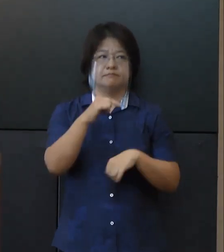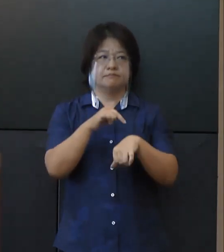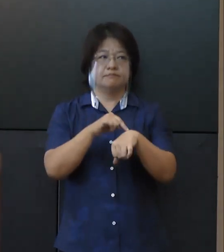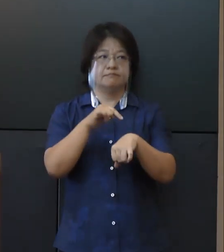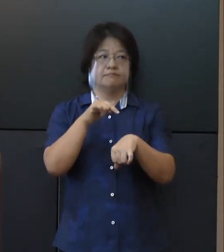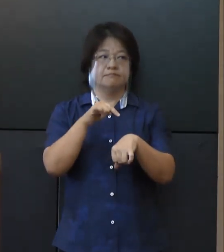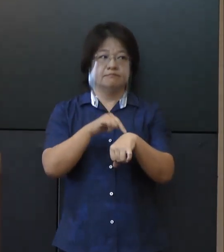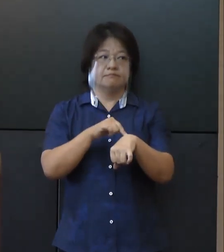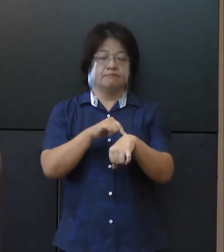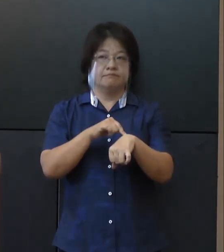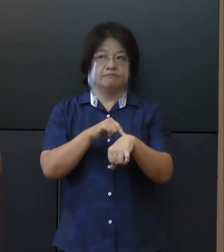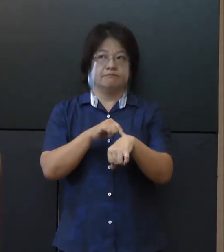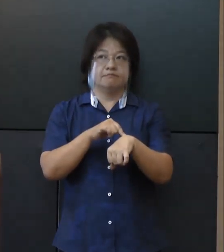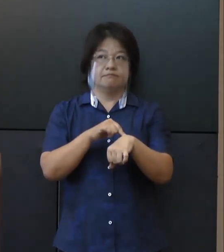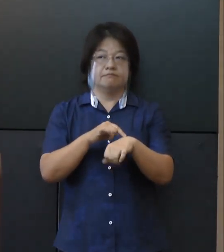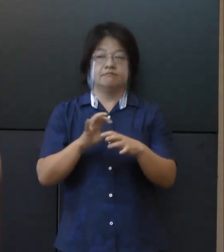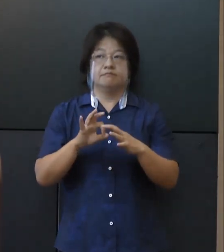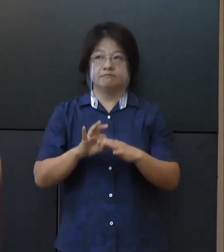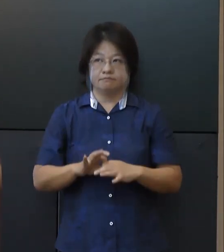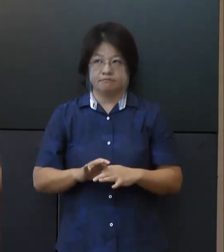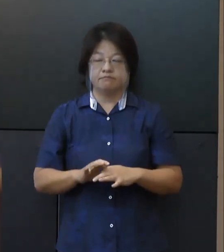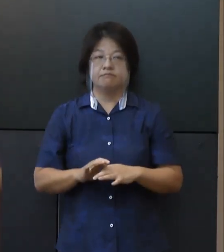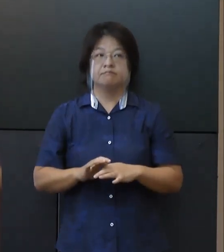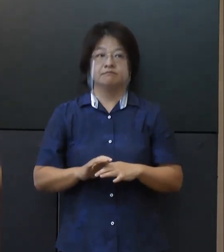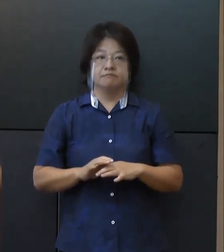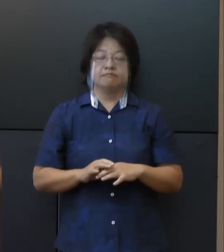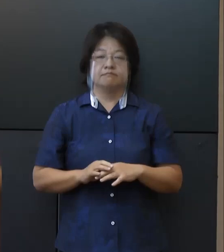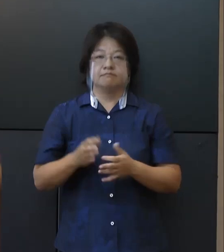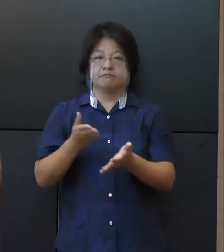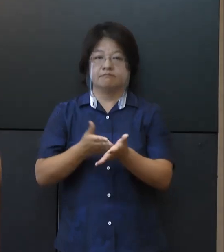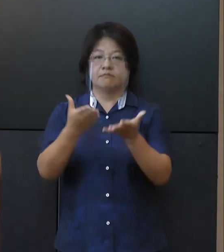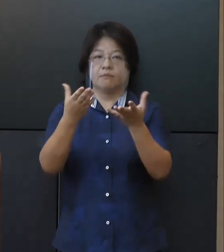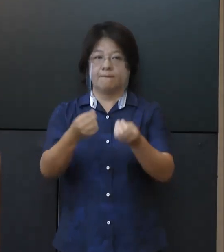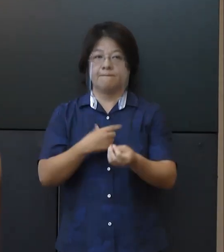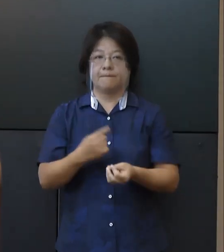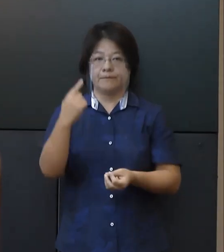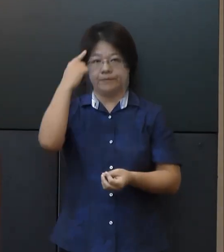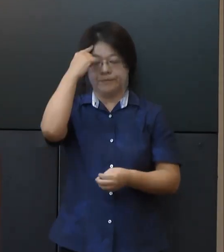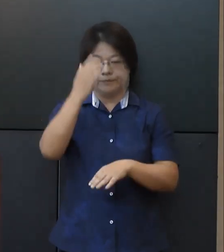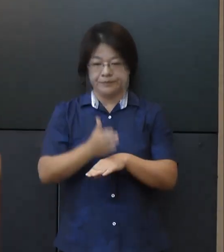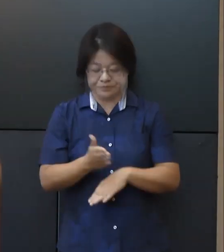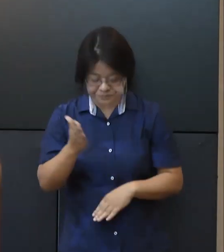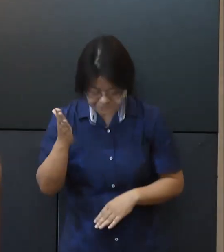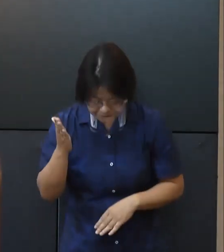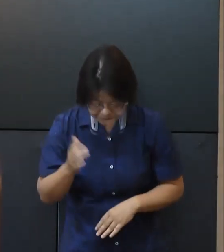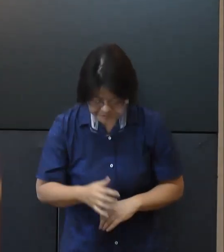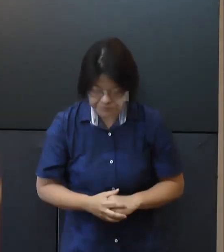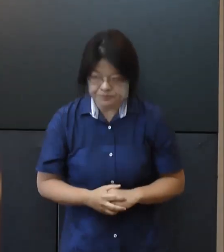はい、すみません、お時間ですので、これで会議を終了させていただきます。すみません、ありがとうございました。